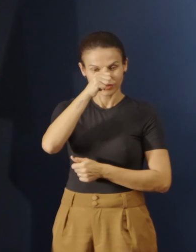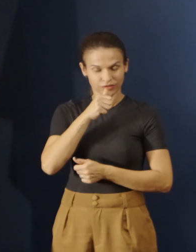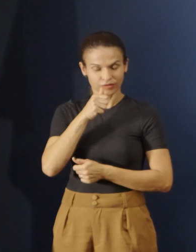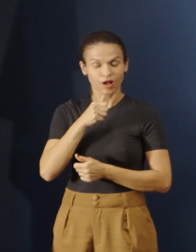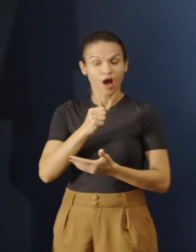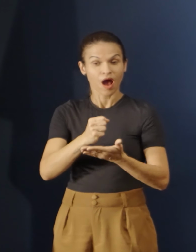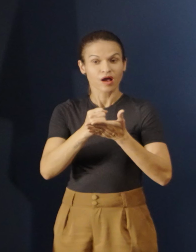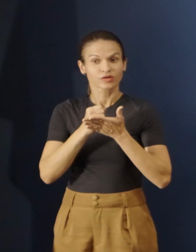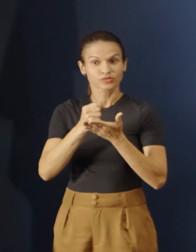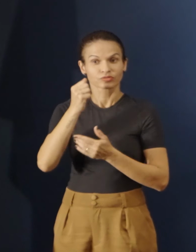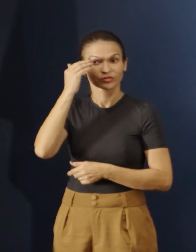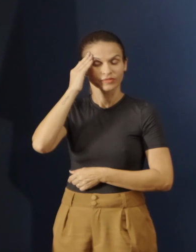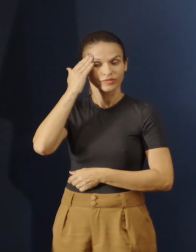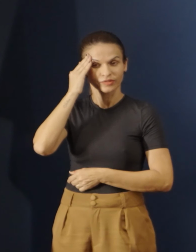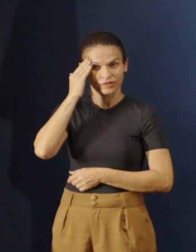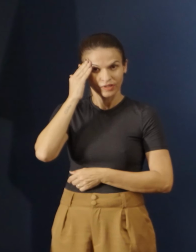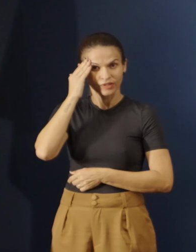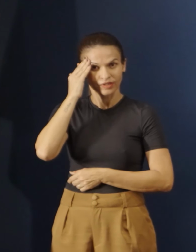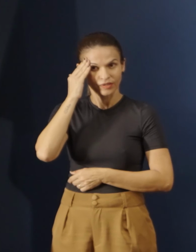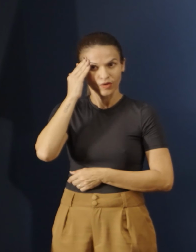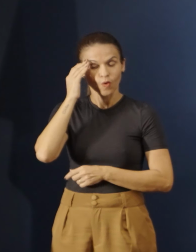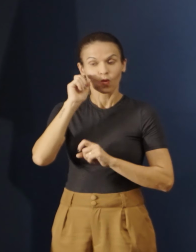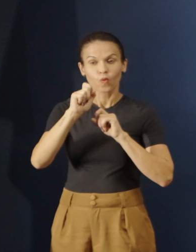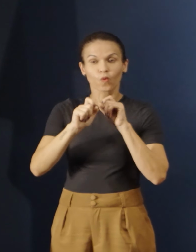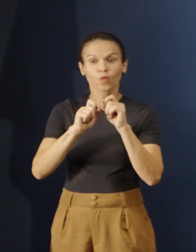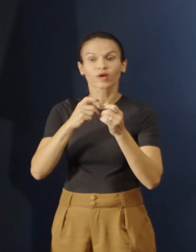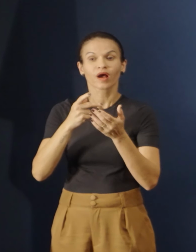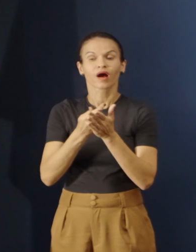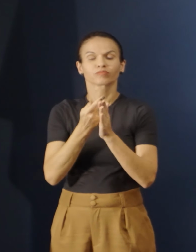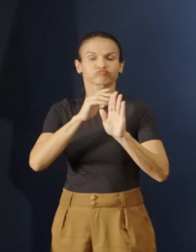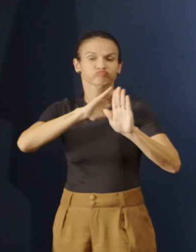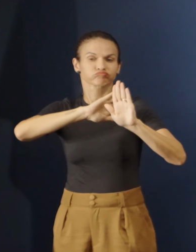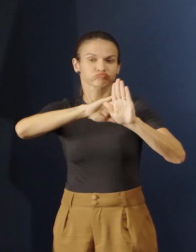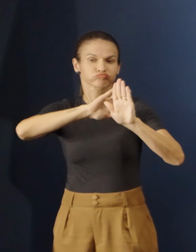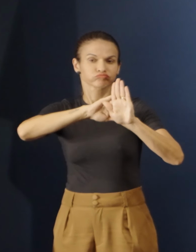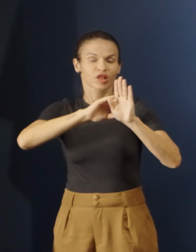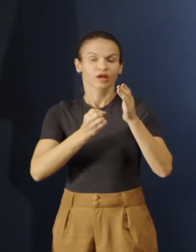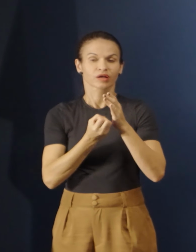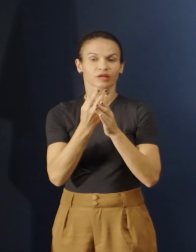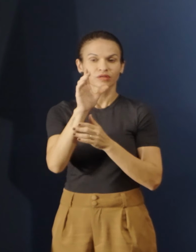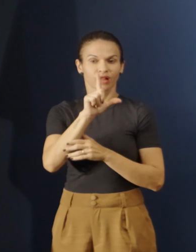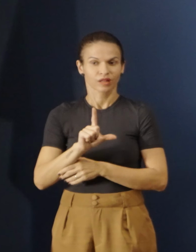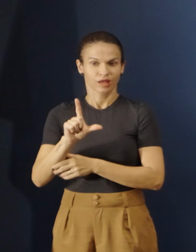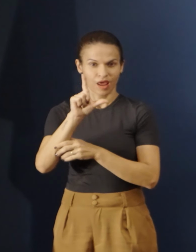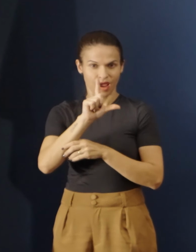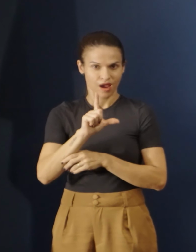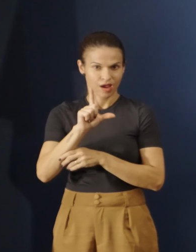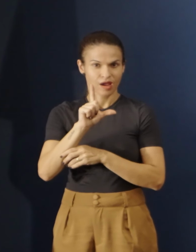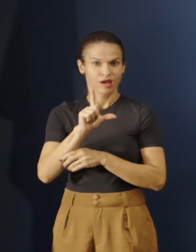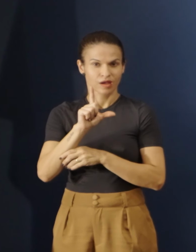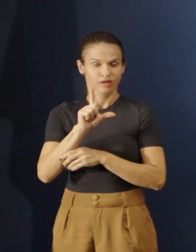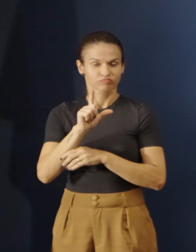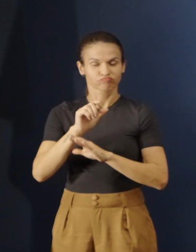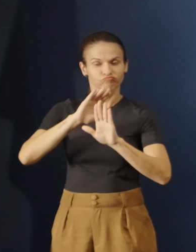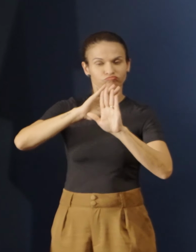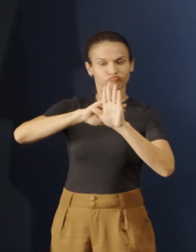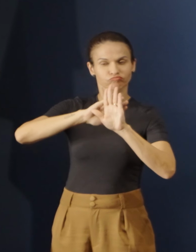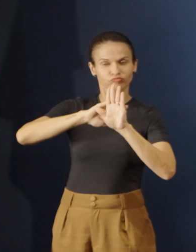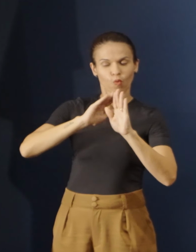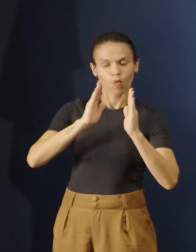entender os bastidores da criação literária. Os bastidores da criação literária. O lado B da